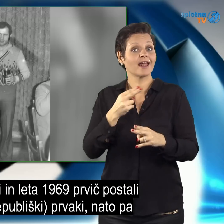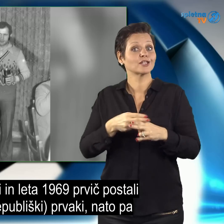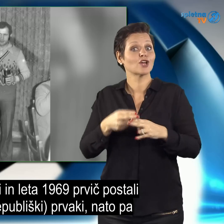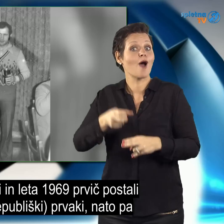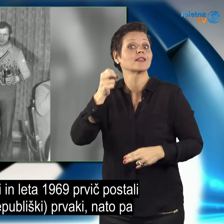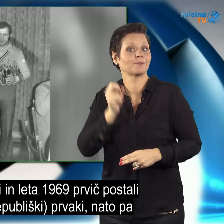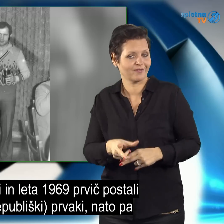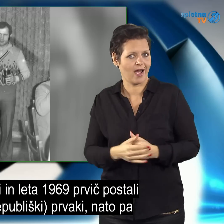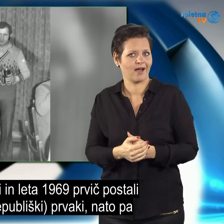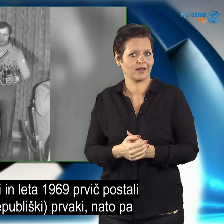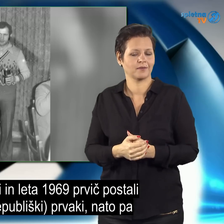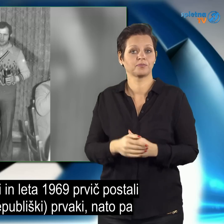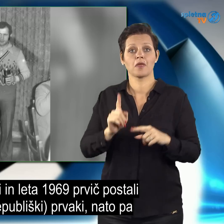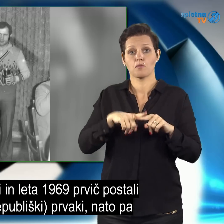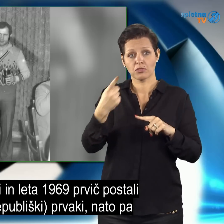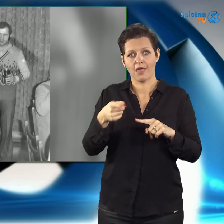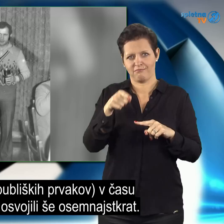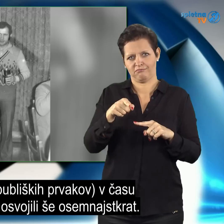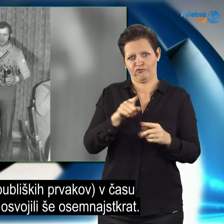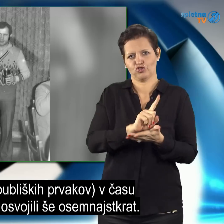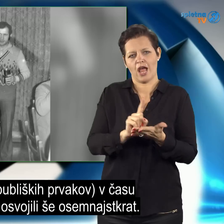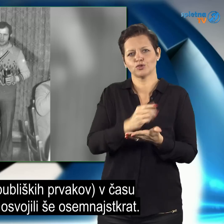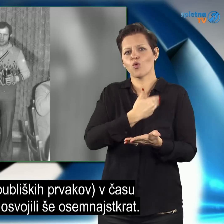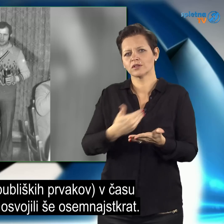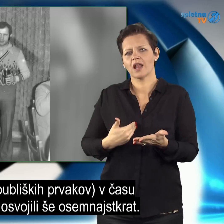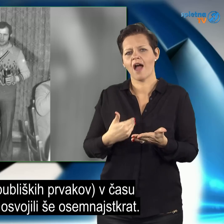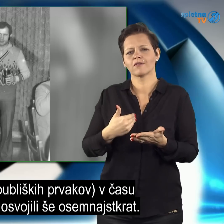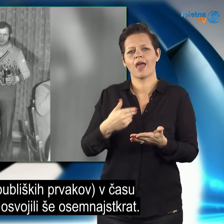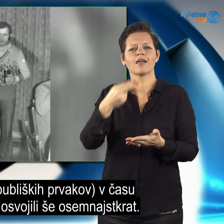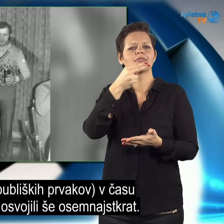nato pa naslov v času Jugoslavije osvojili še 18-krat.